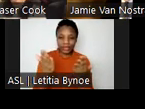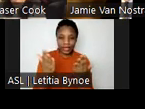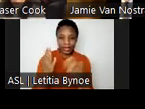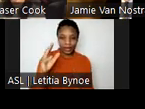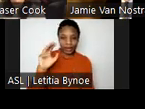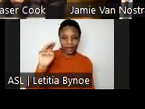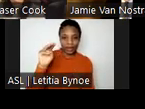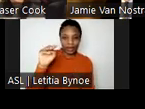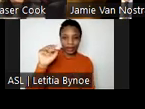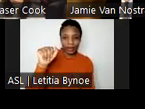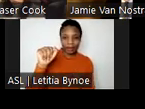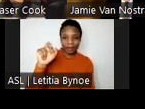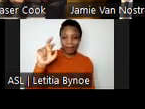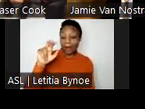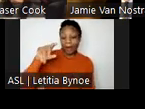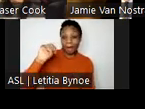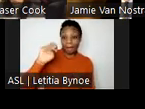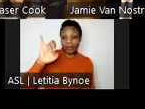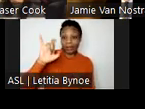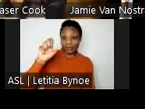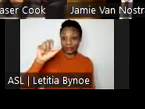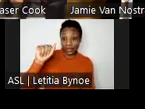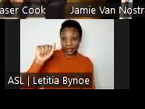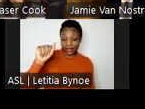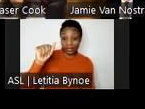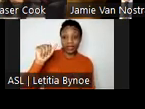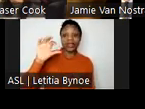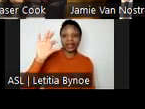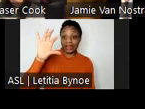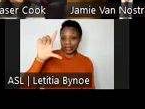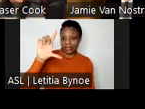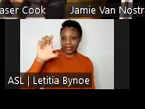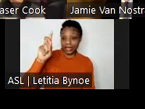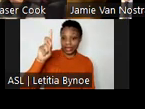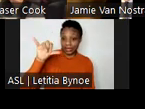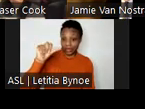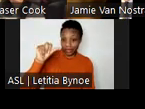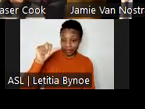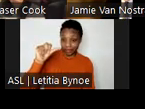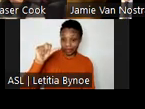lista María belena está aquí Melisa Fer